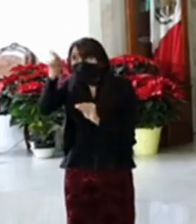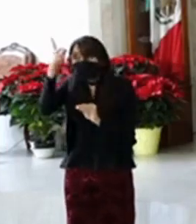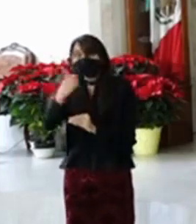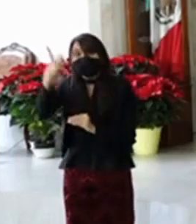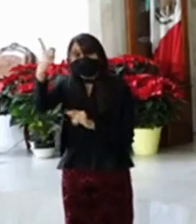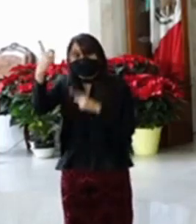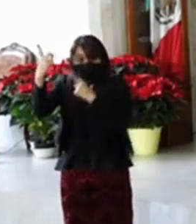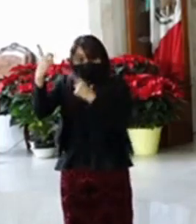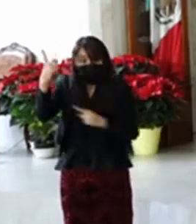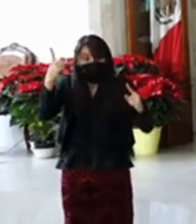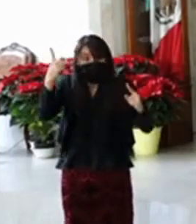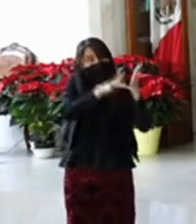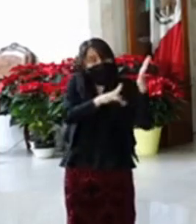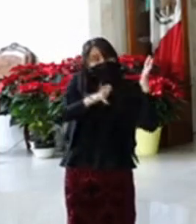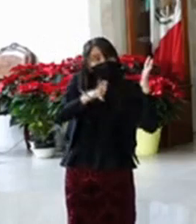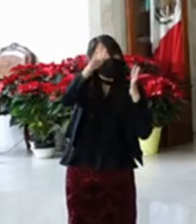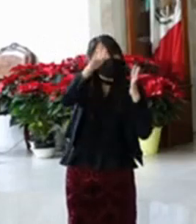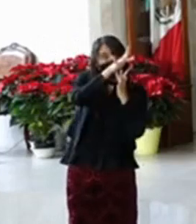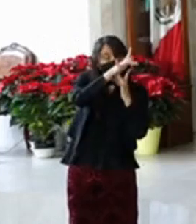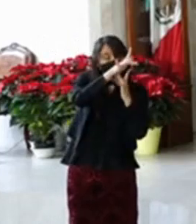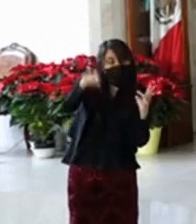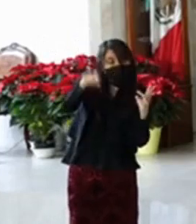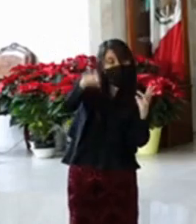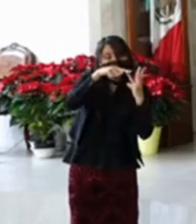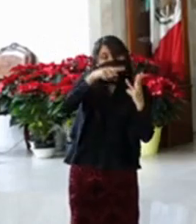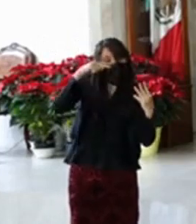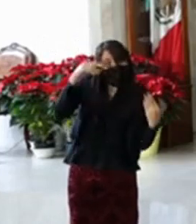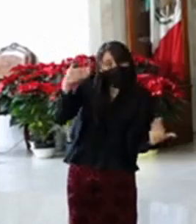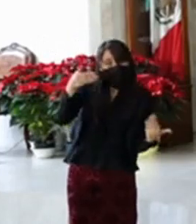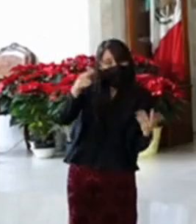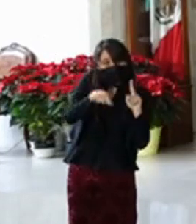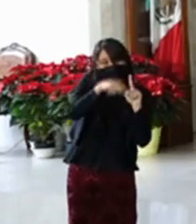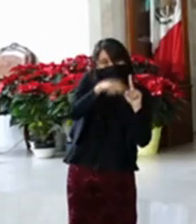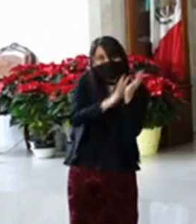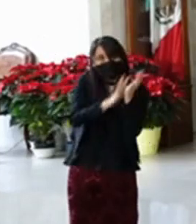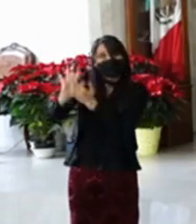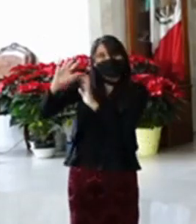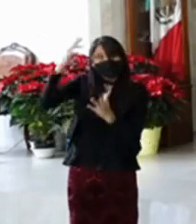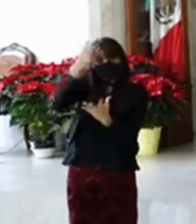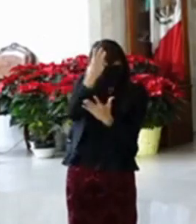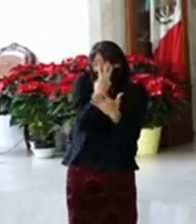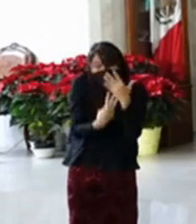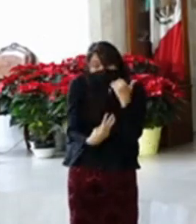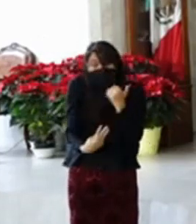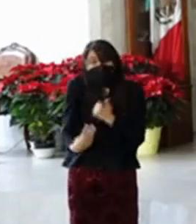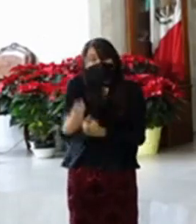El Verbo era Dios. Y la gloriosa